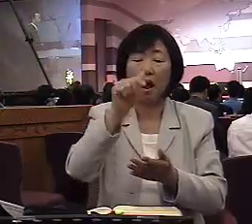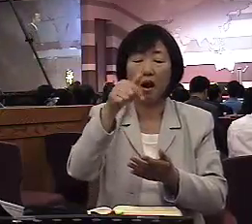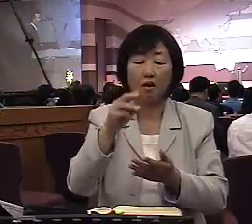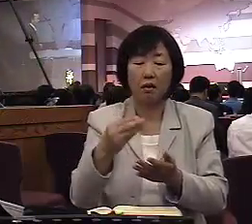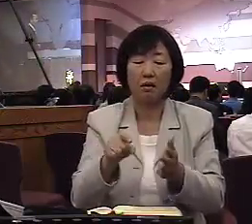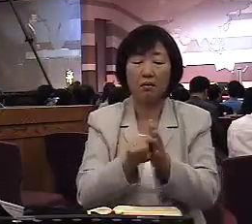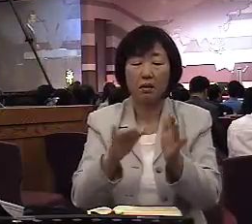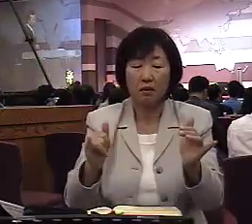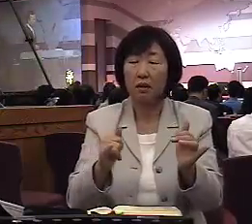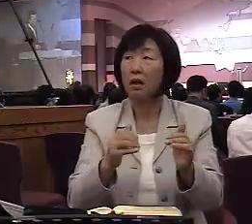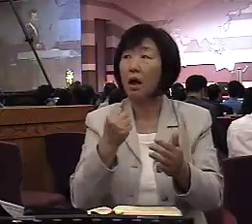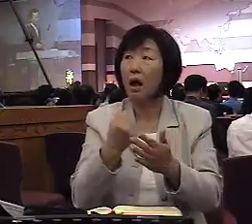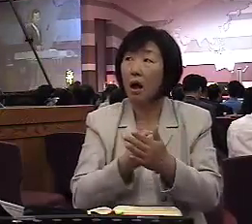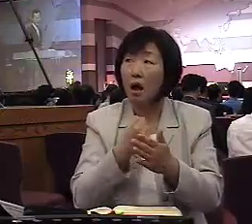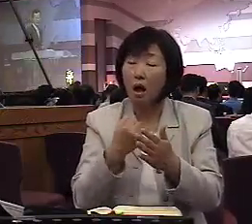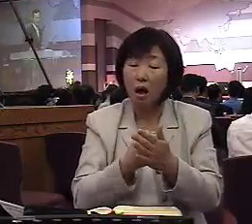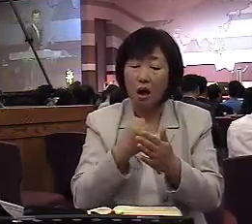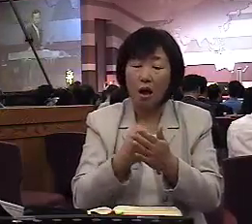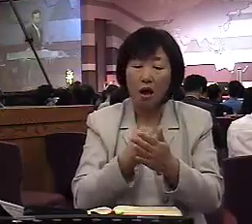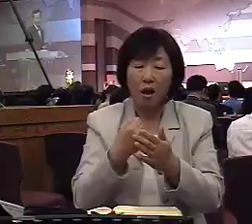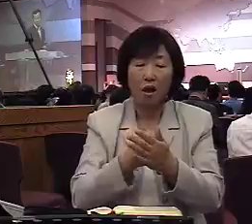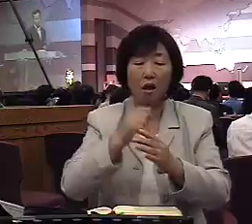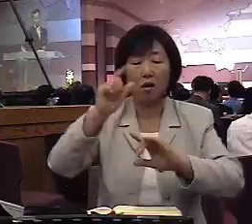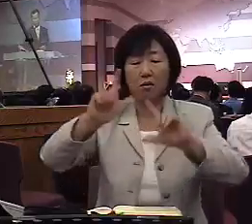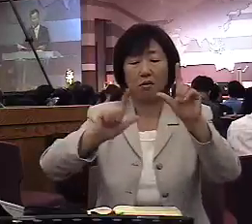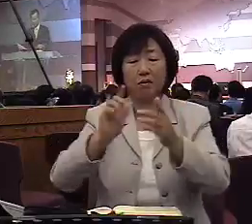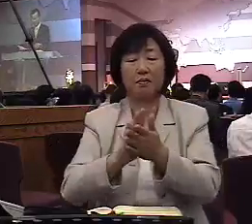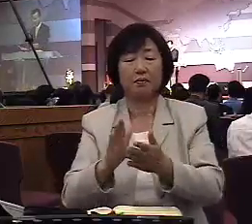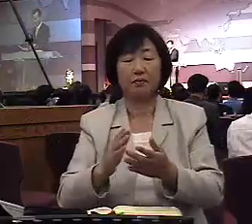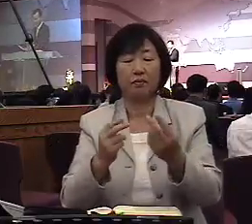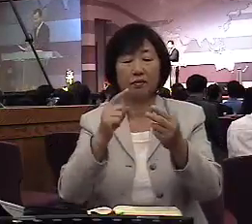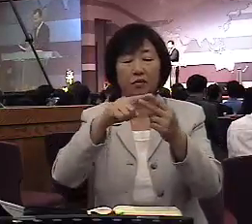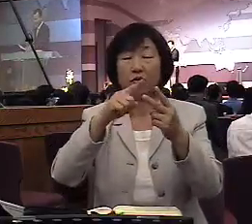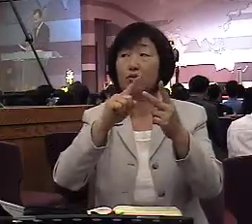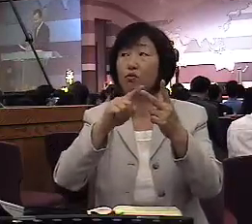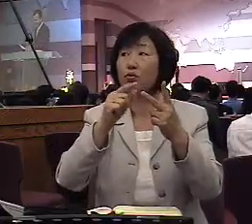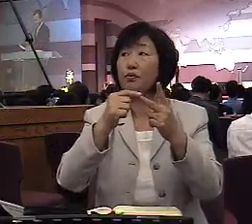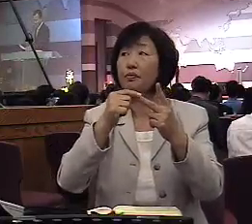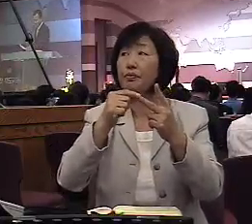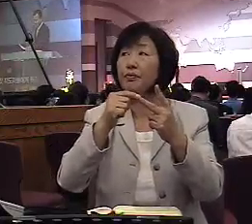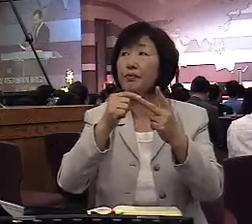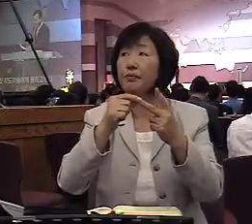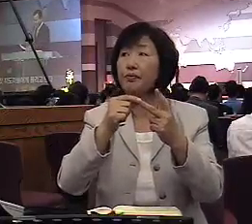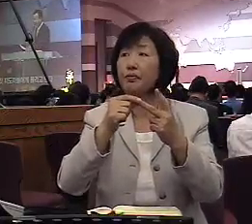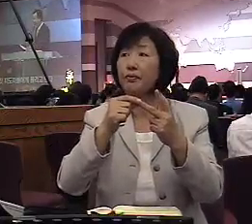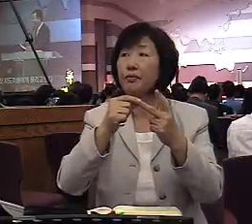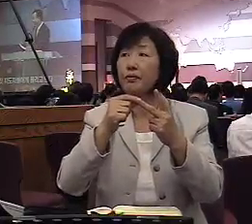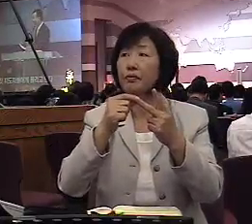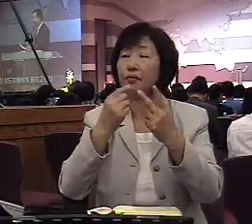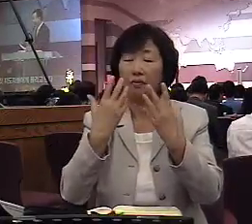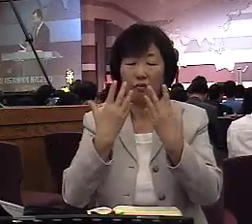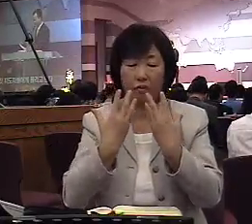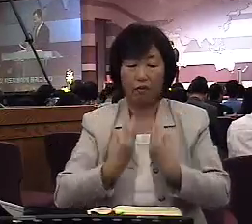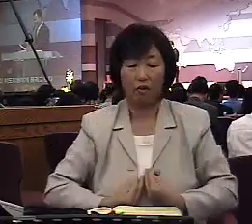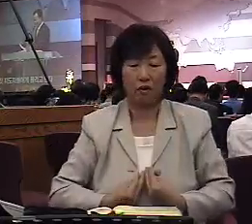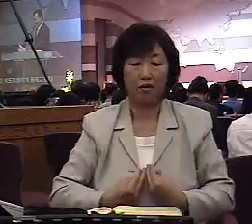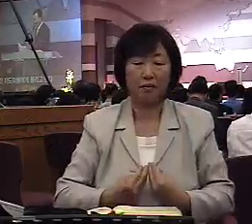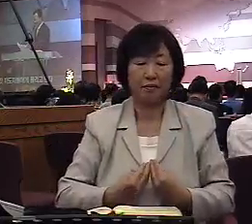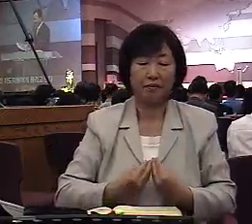모습입니다. 훈련이 없을 때 생기는 두 번째 실족하는 모습은 거짓 지도자들에게 끌리고 마는